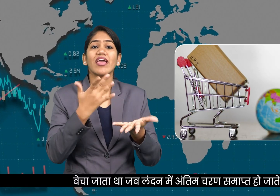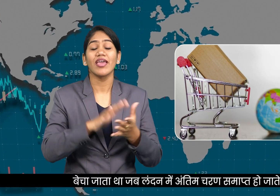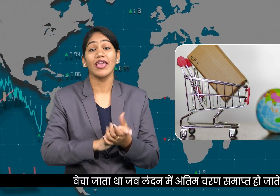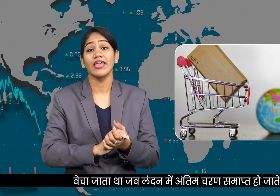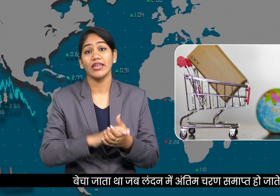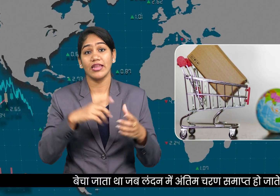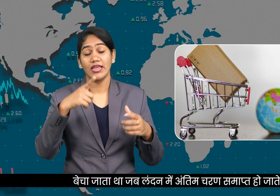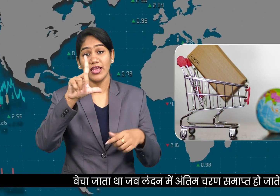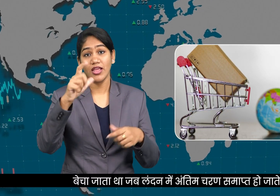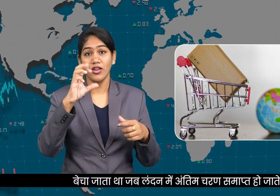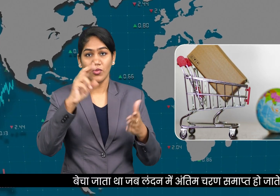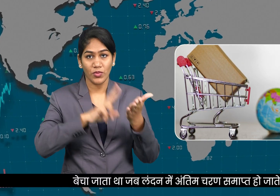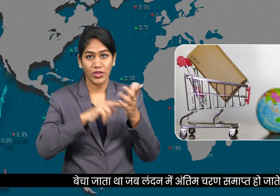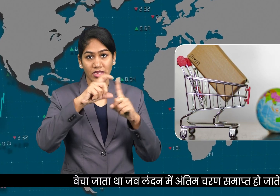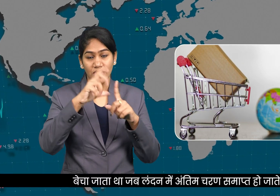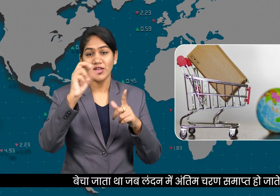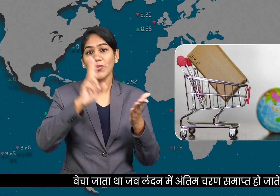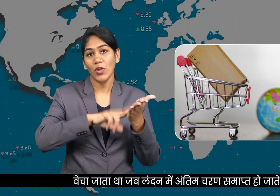थे।